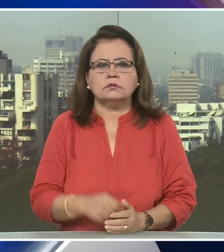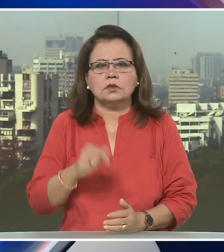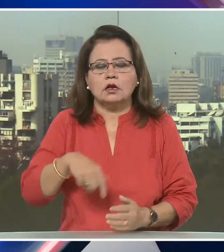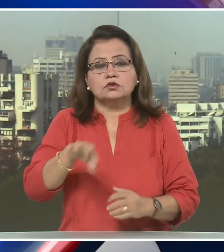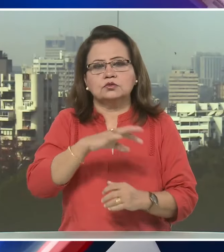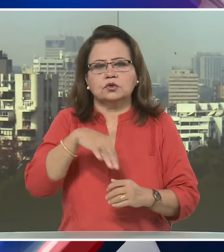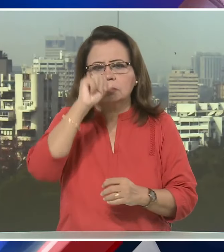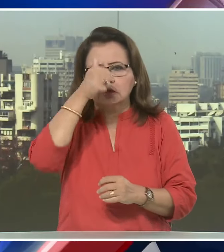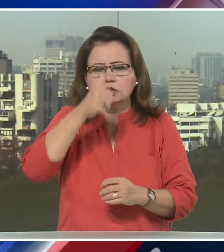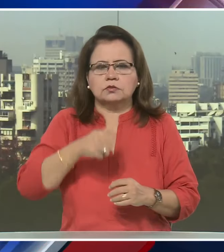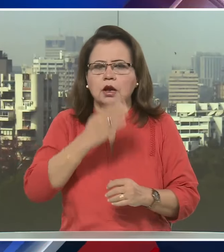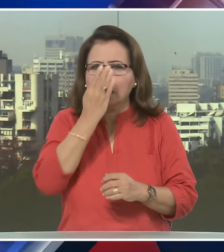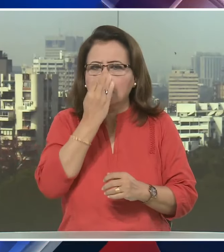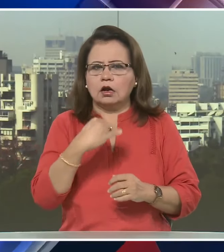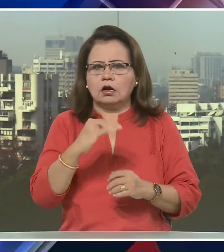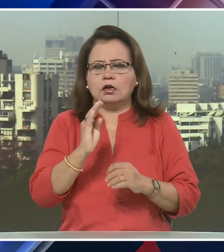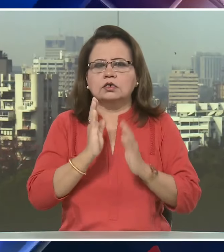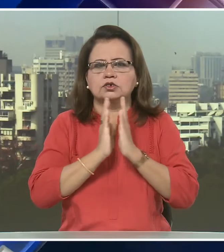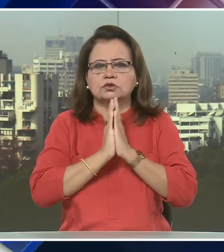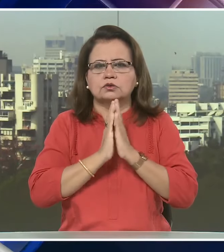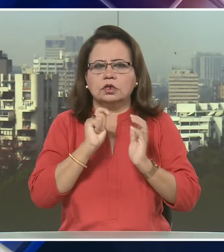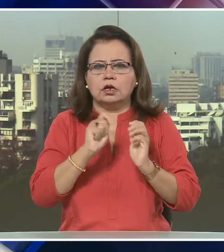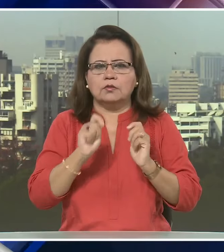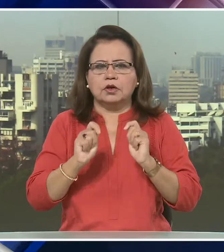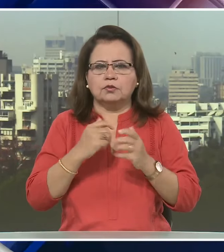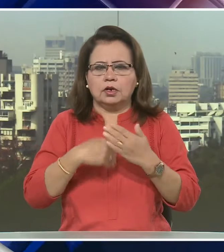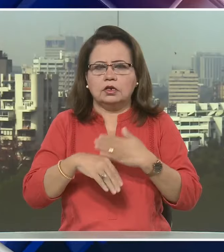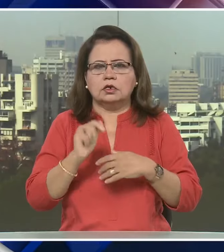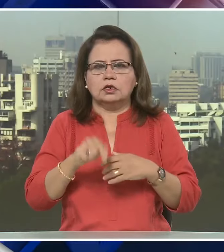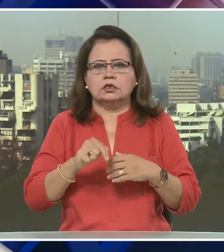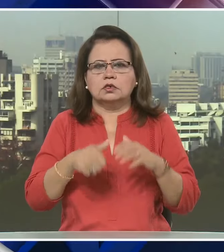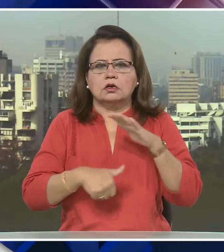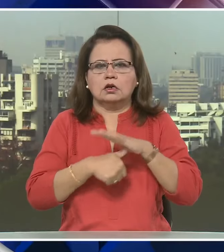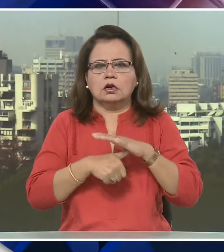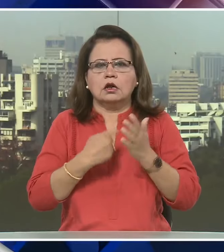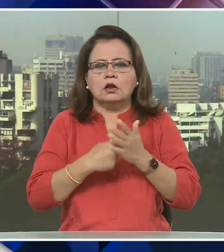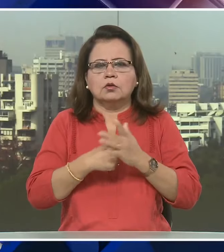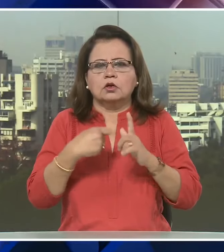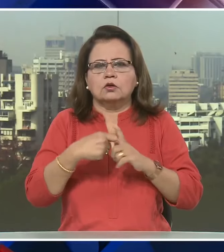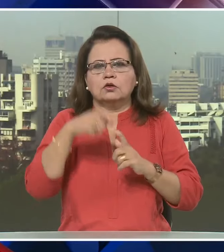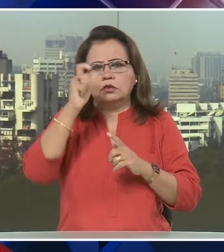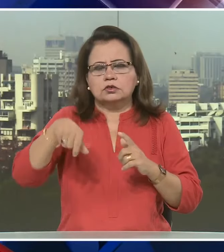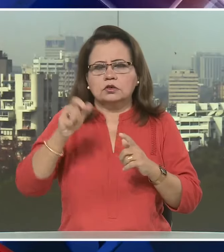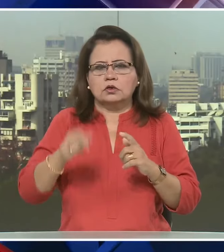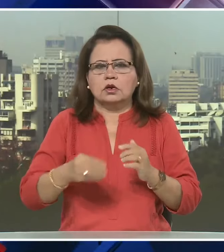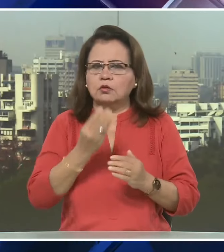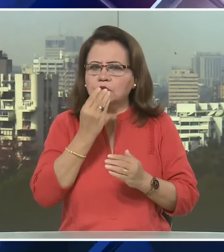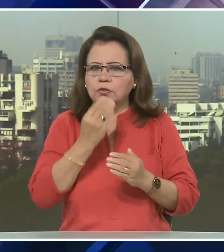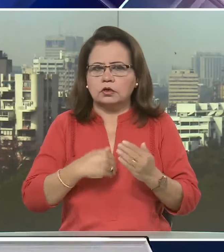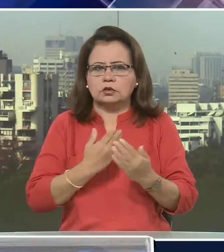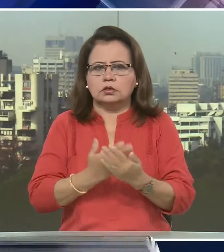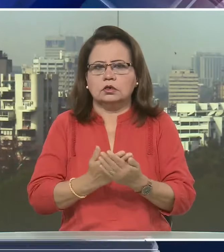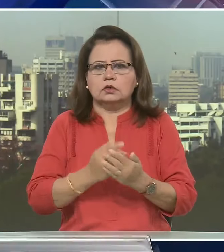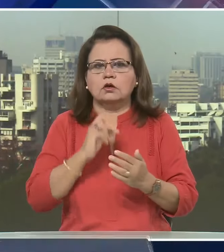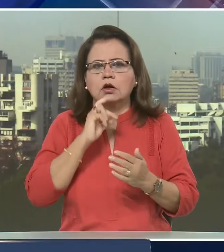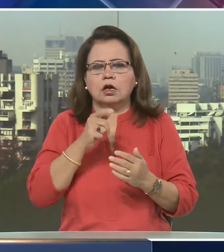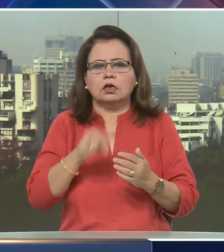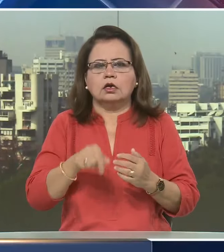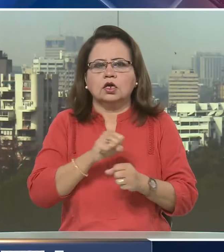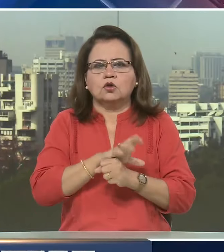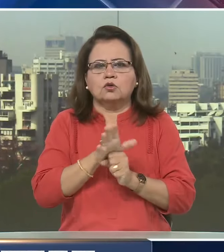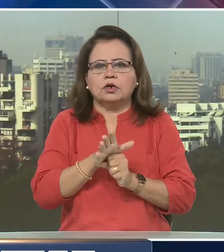आज देशभर में गणेश चतुर्थी का पर्व मनाया जा रहा है। इस पर्व पर राष्ट्रपति रामनाथ कोविंद ने देशवासियों को शुभकामनाएं दी हैं और